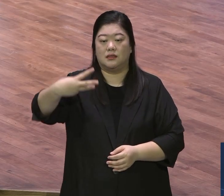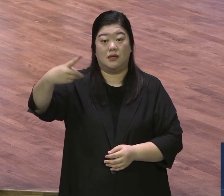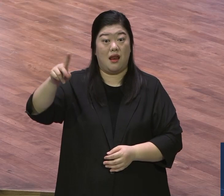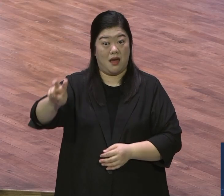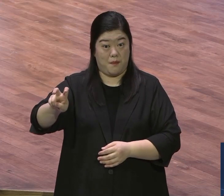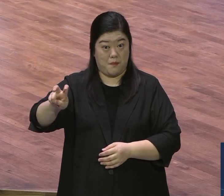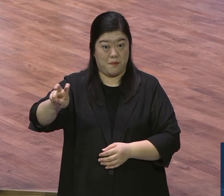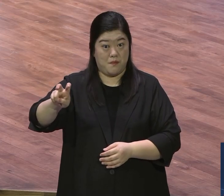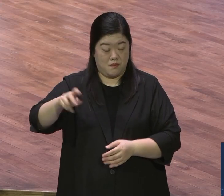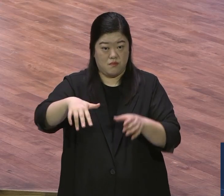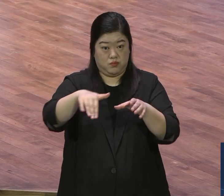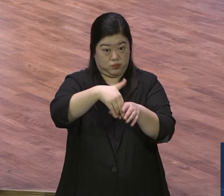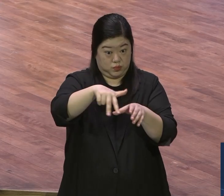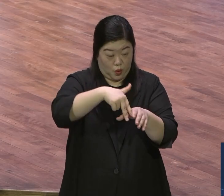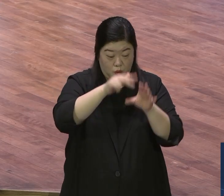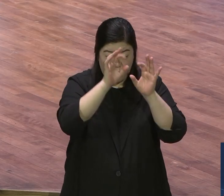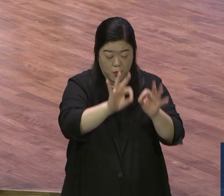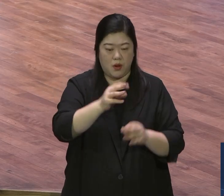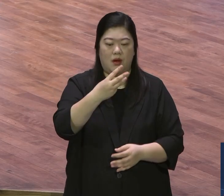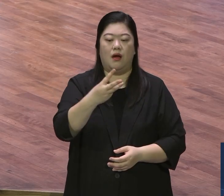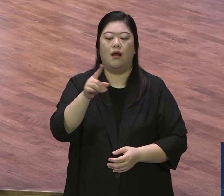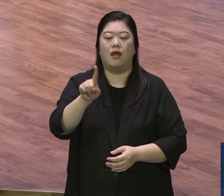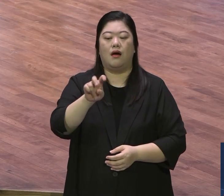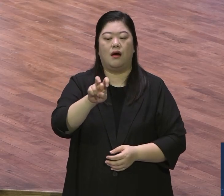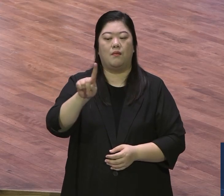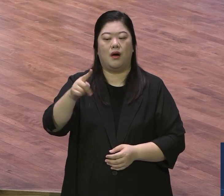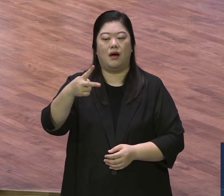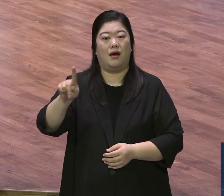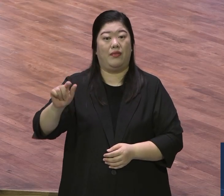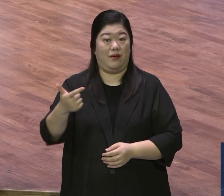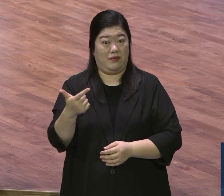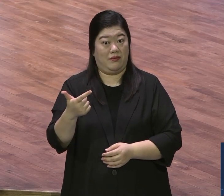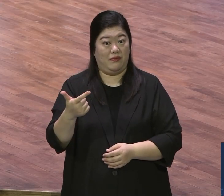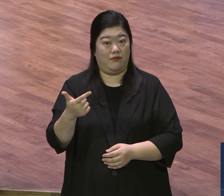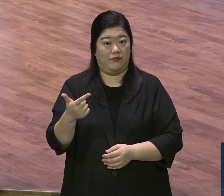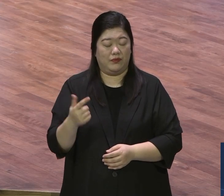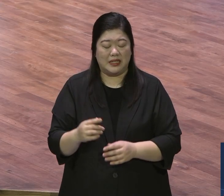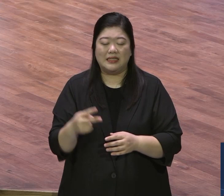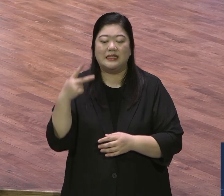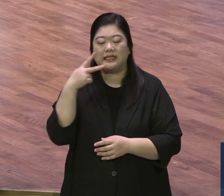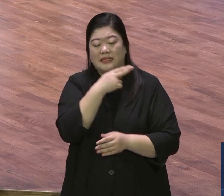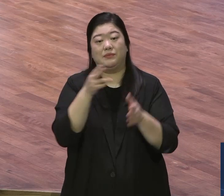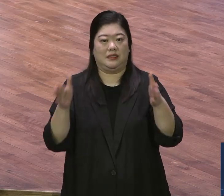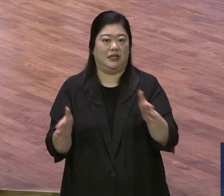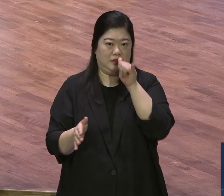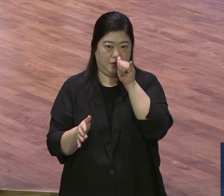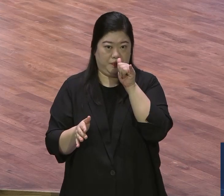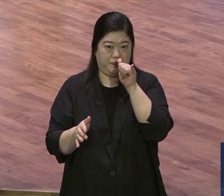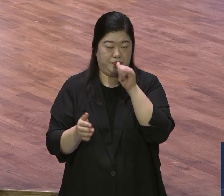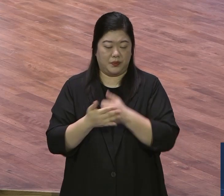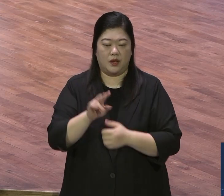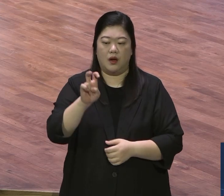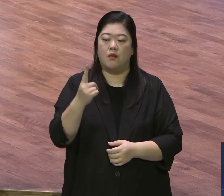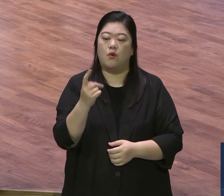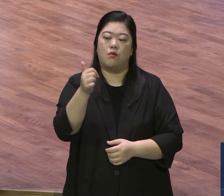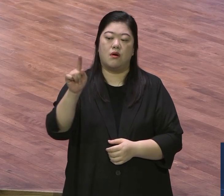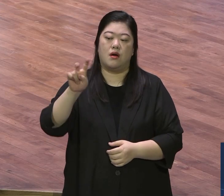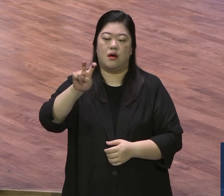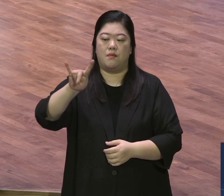검식기간이라고 있어요. 라마단 검식기간은 이 모하메드가 알라로부터 최초의 개시를 받은 것을